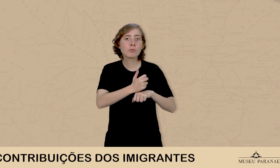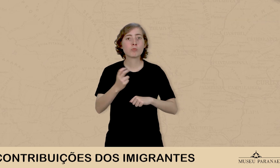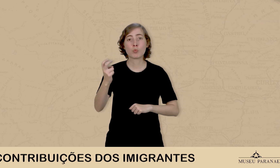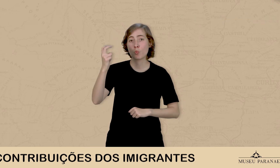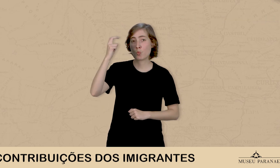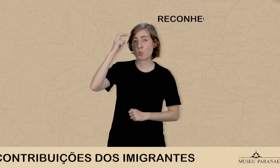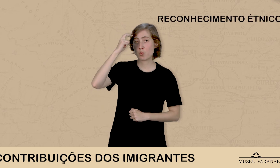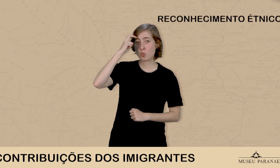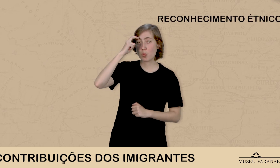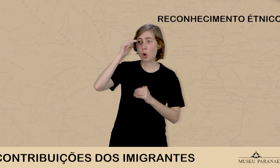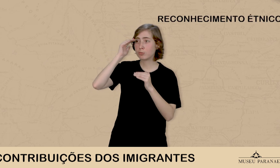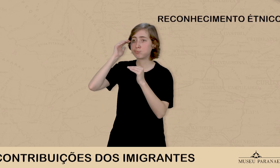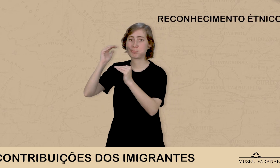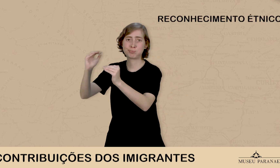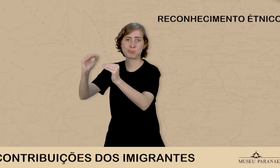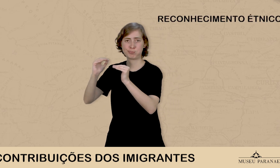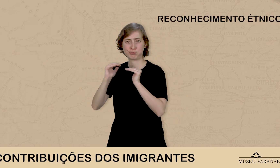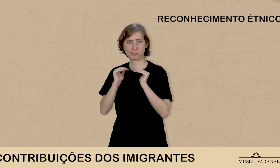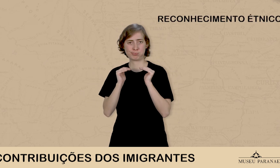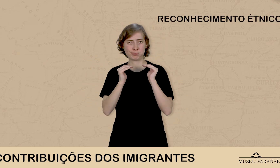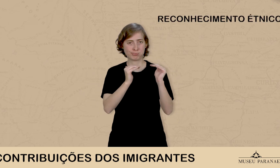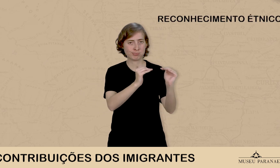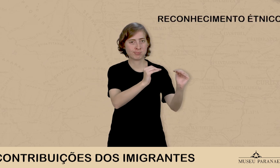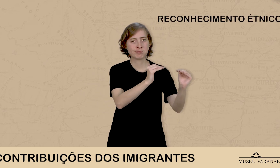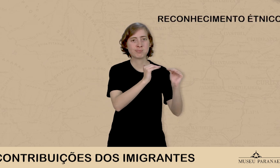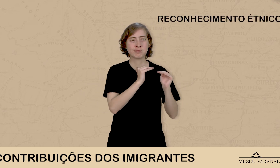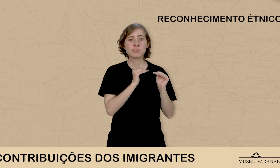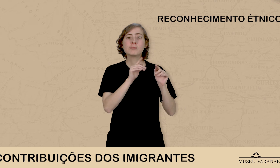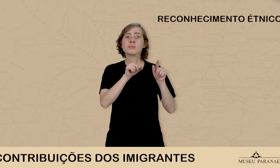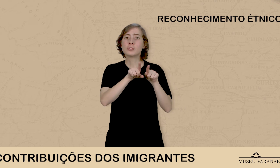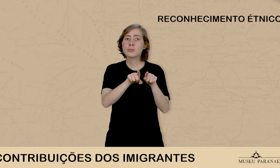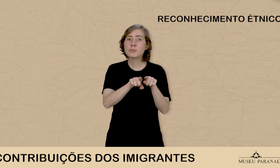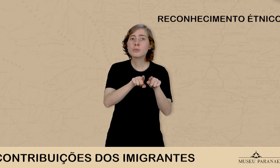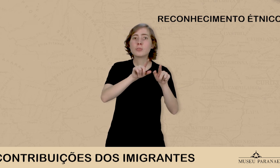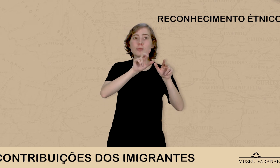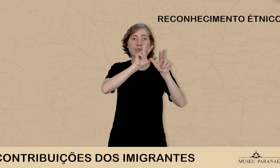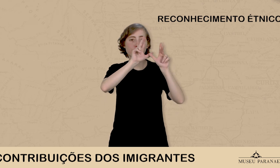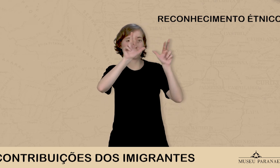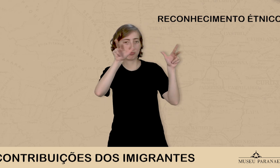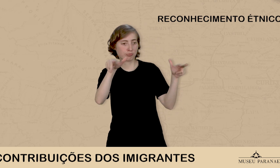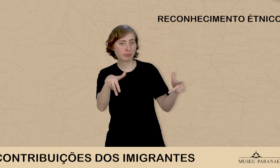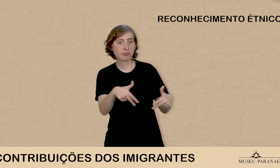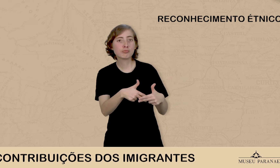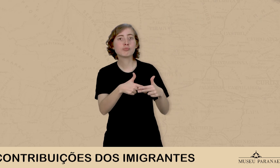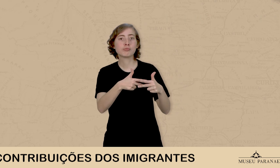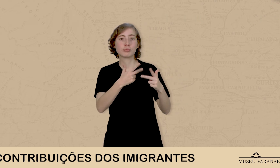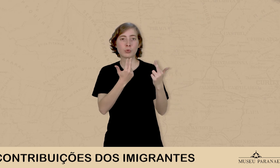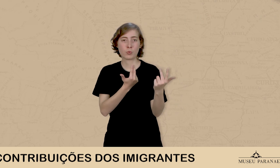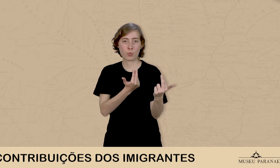e, da mesma forma, buscam o direito de reconhecimento de sua condição étnica diversa.